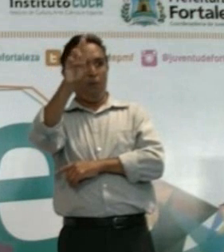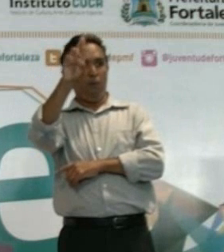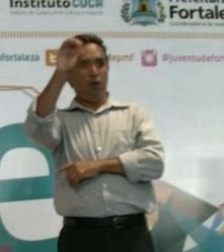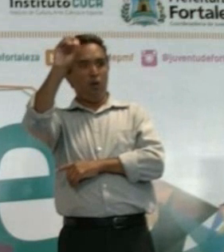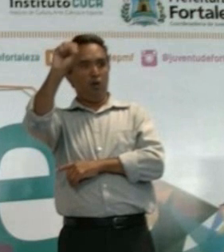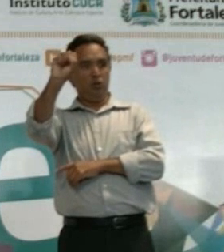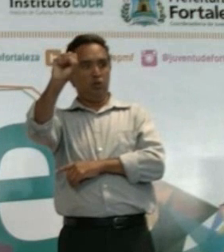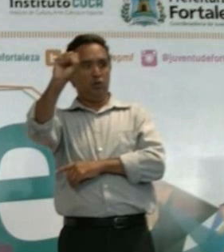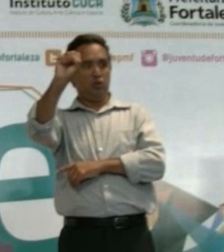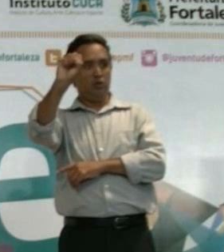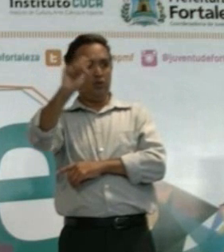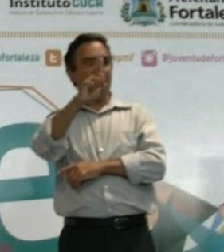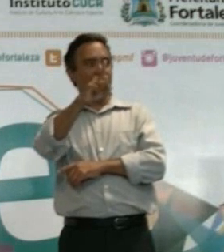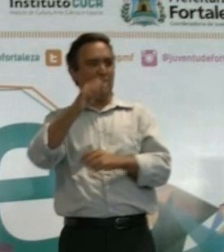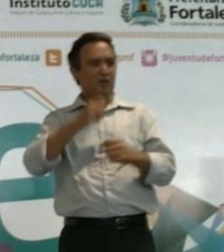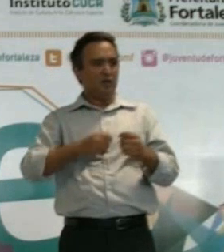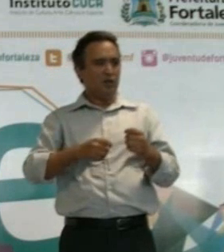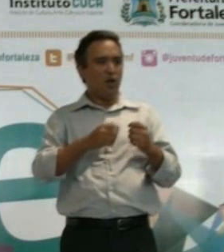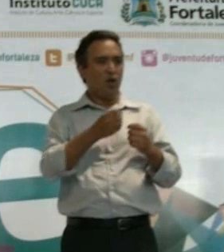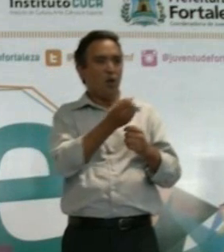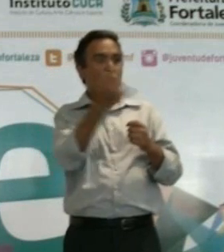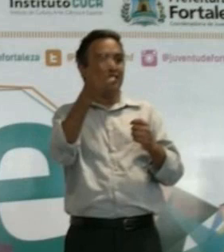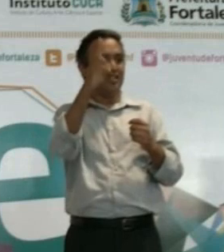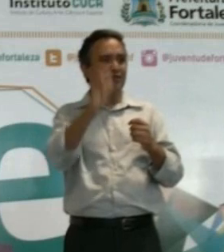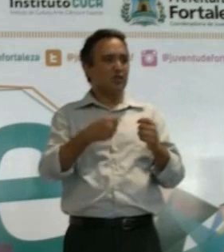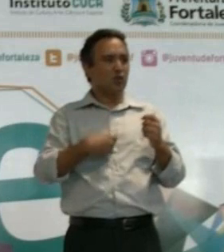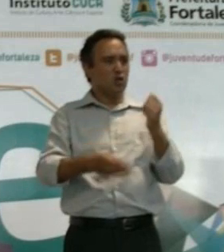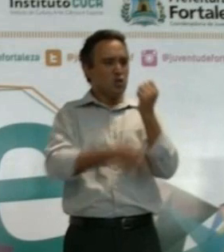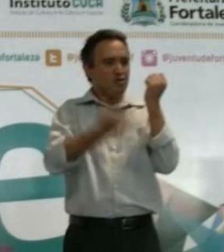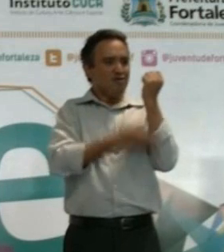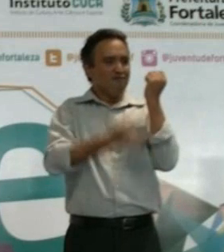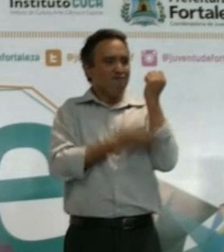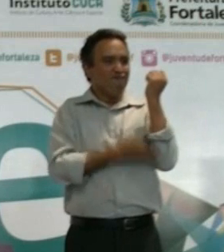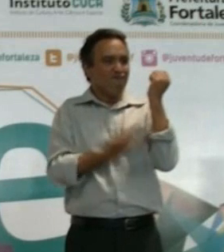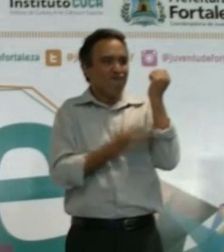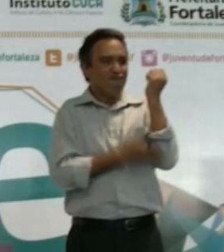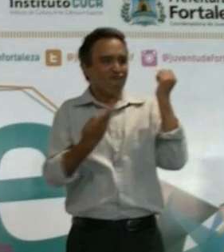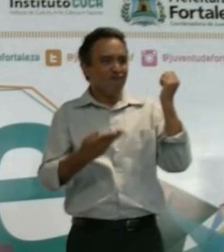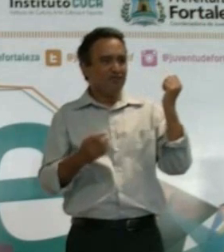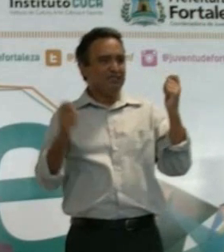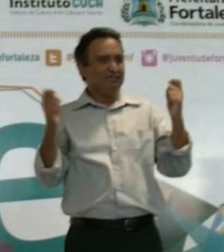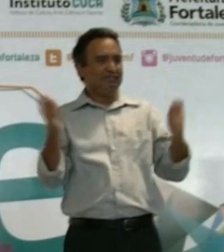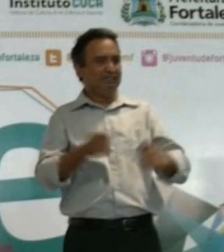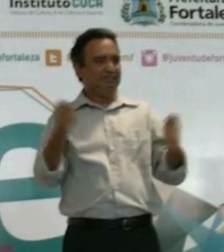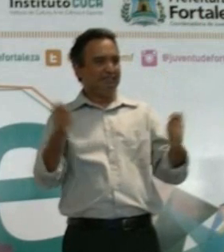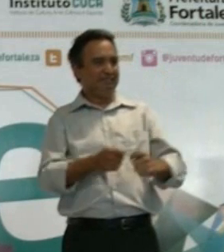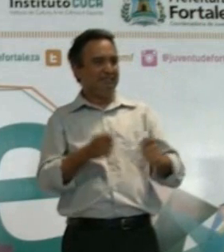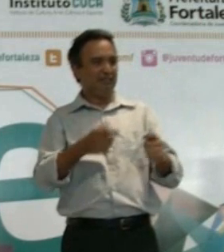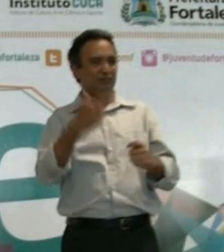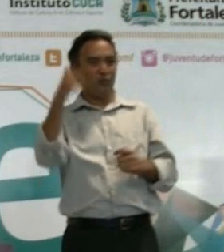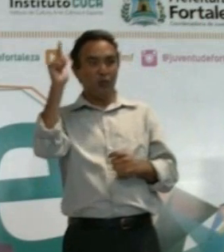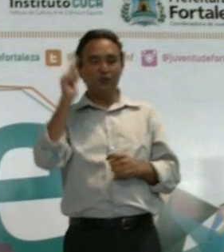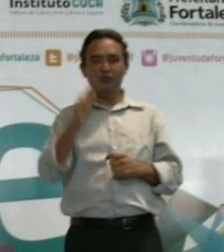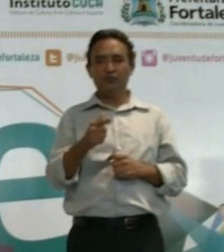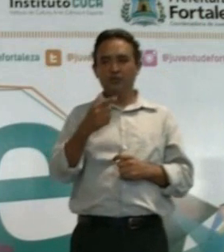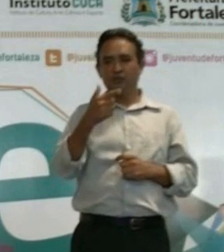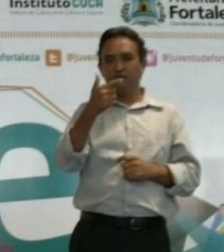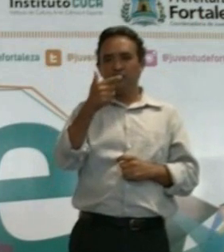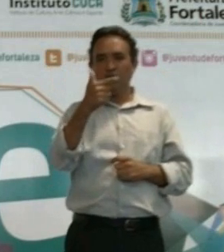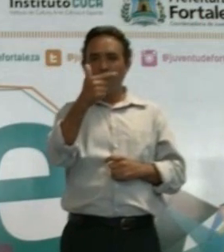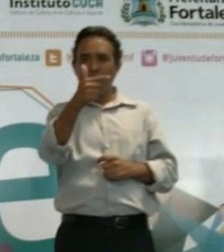rolo. Dá pra um monte de cagada, não dá? 40 metros, né? 40 metros. Aí o outro lá, ó, rolos de